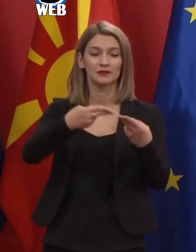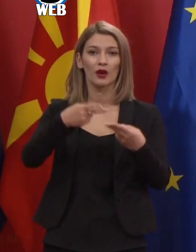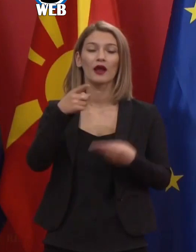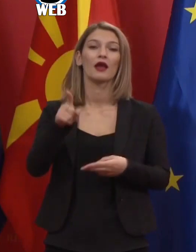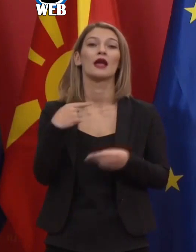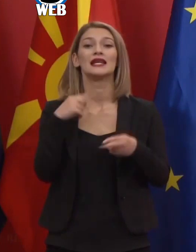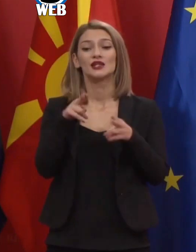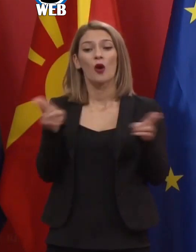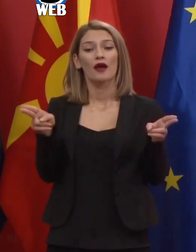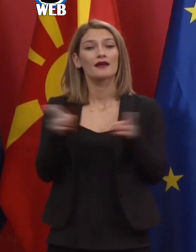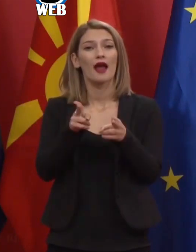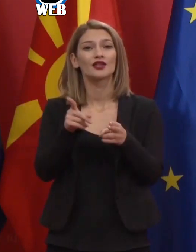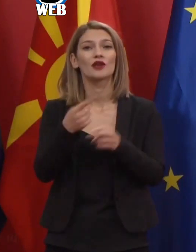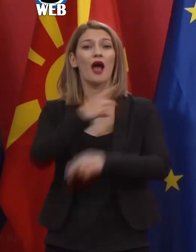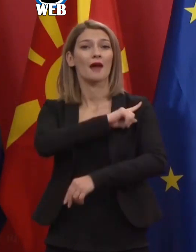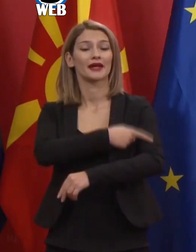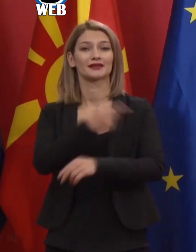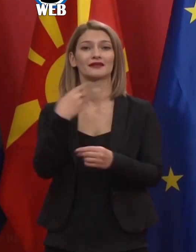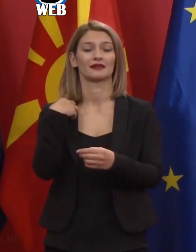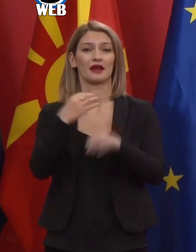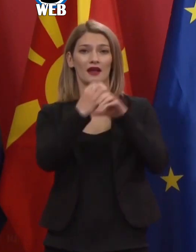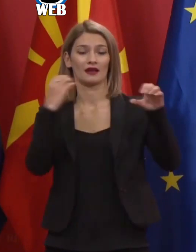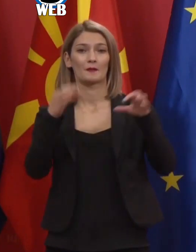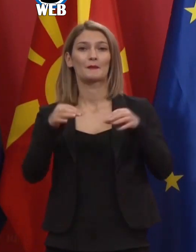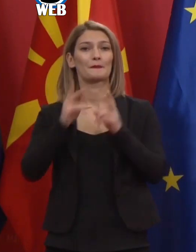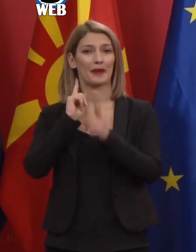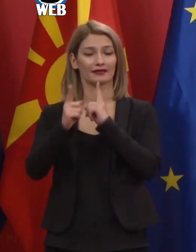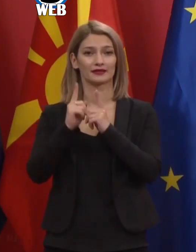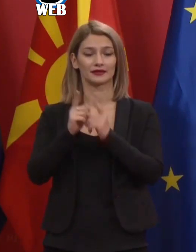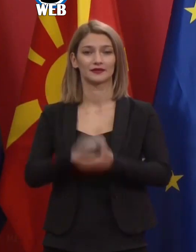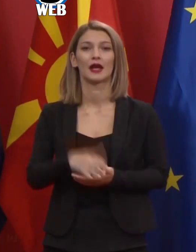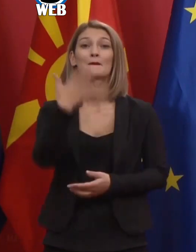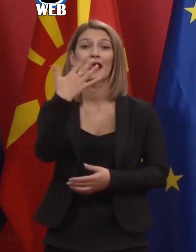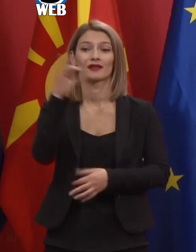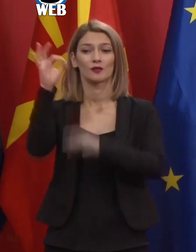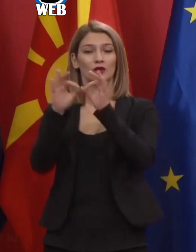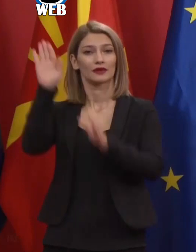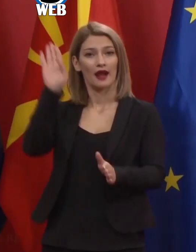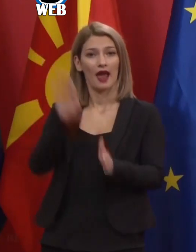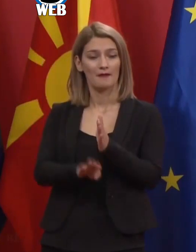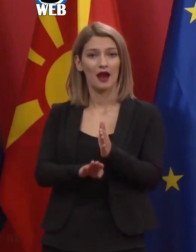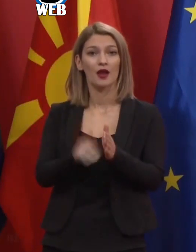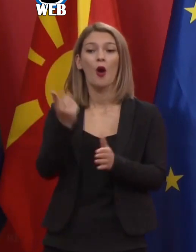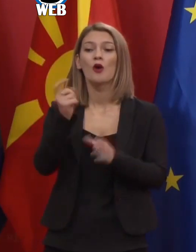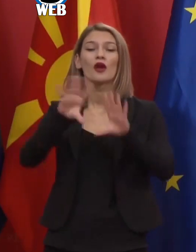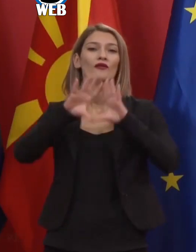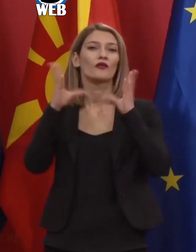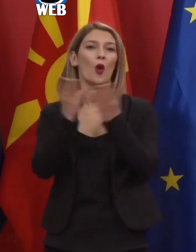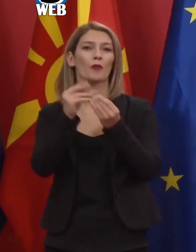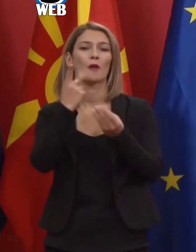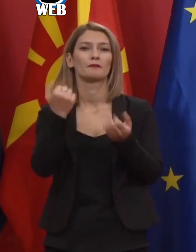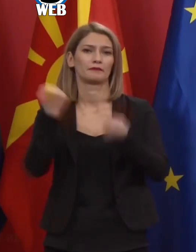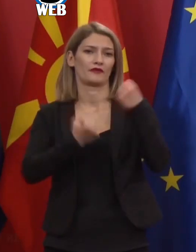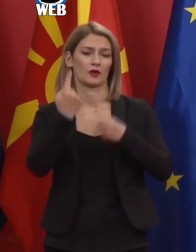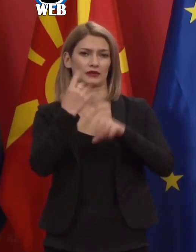капацитетот на патници во возилата на јавниот превоз на 50% од вкупниот број на патници предвидени во едно